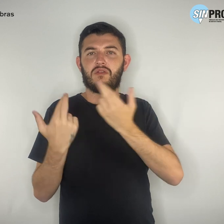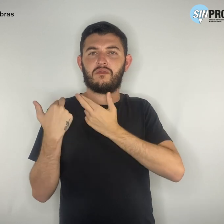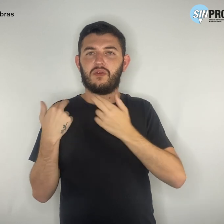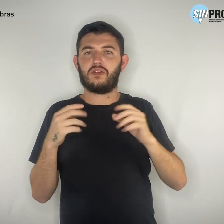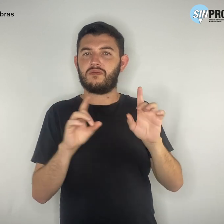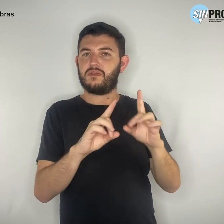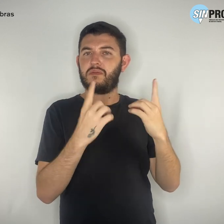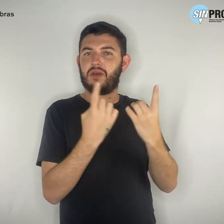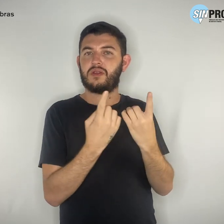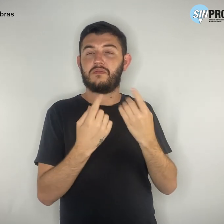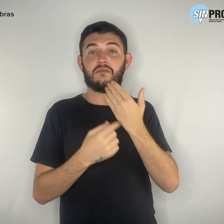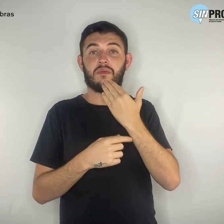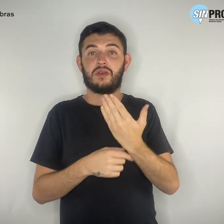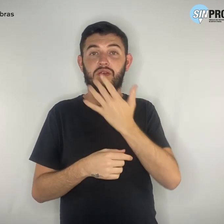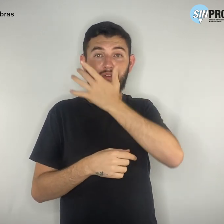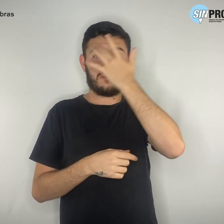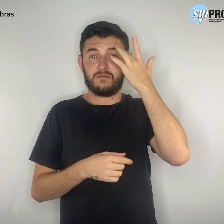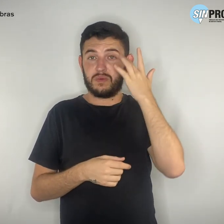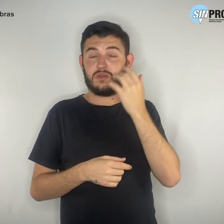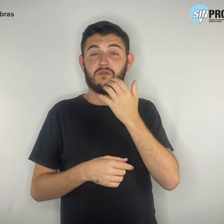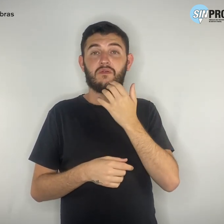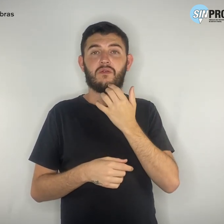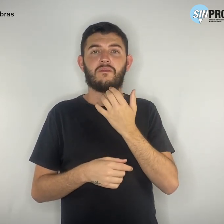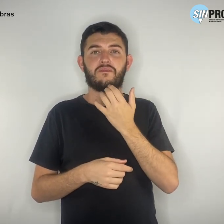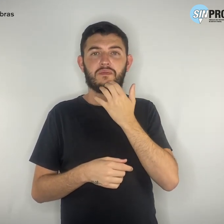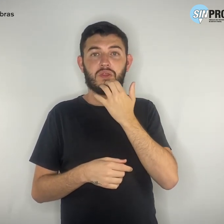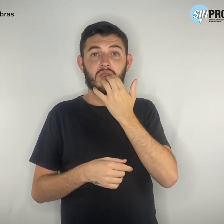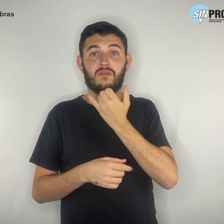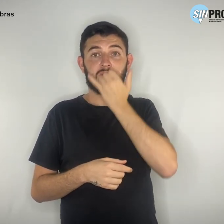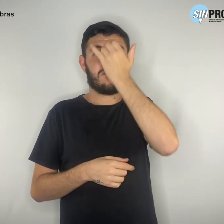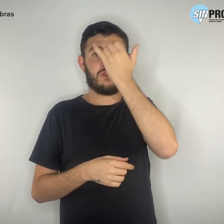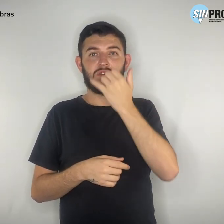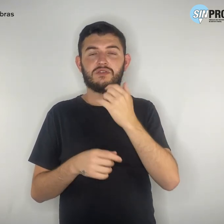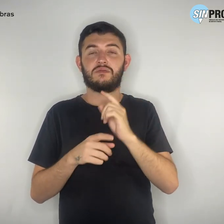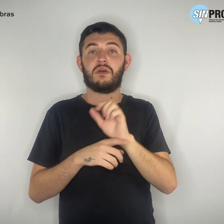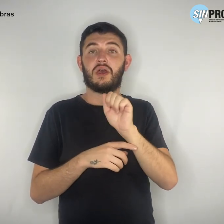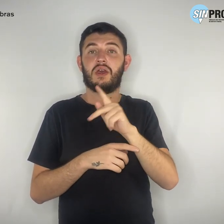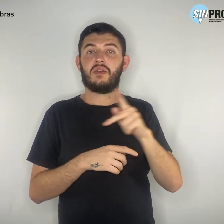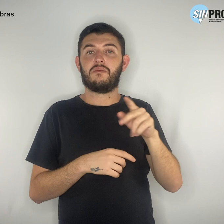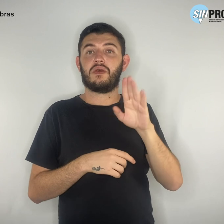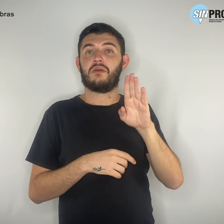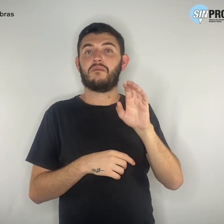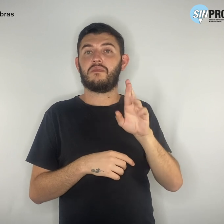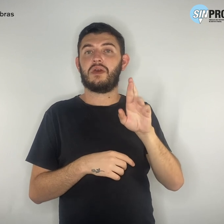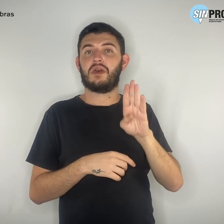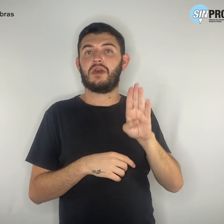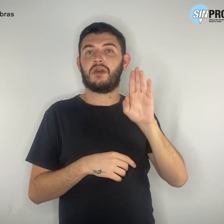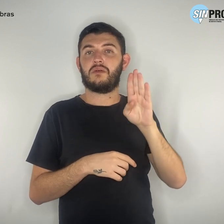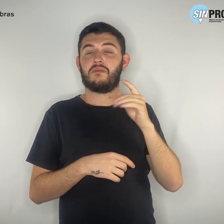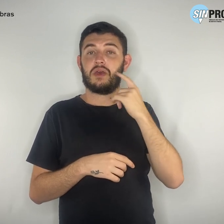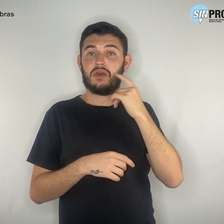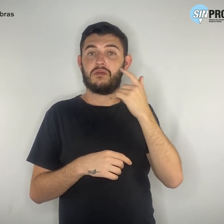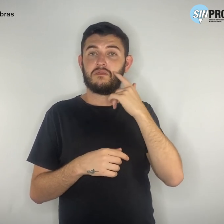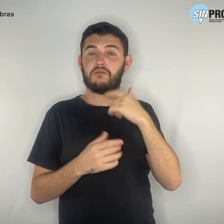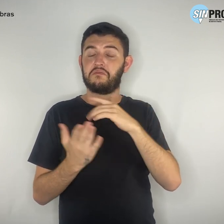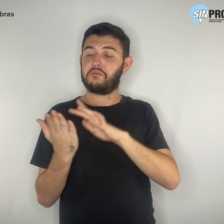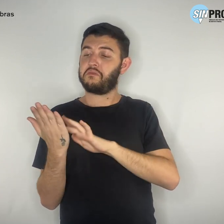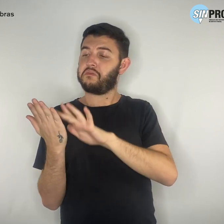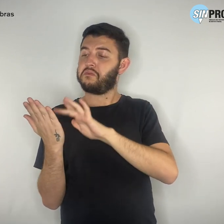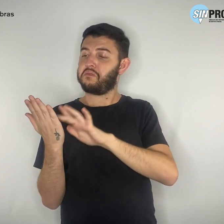solicita que a vítima abra o aplicativo do BRB, mantenha-o aberto, vá até